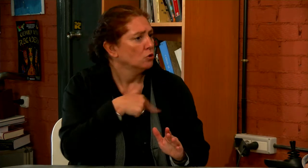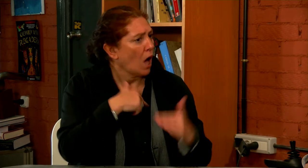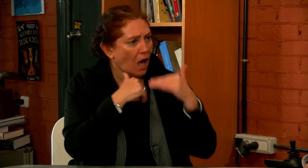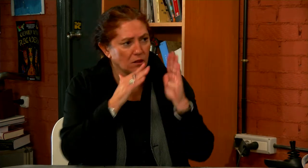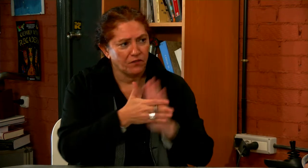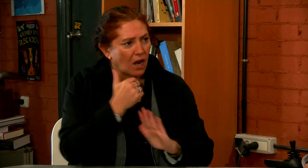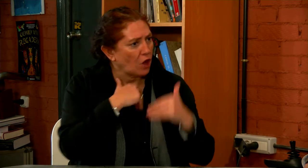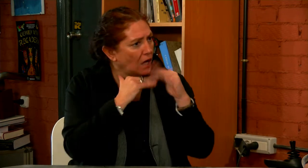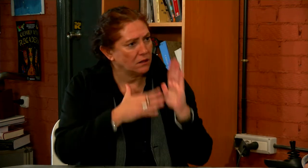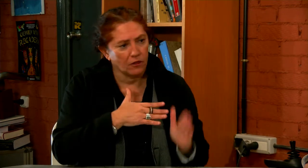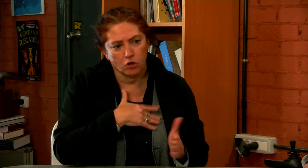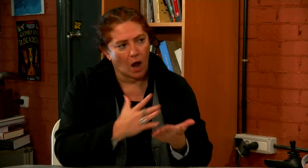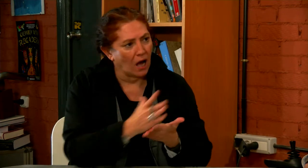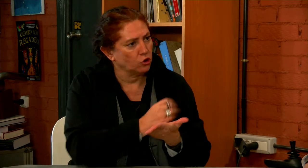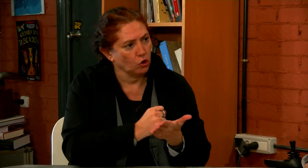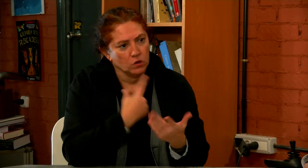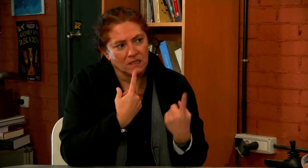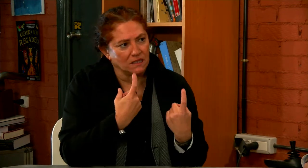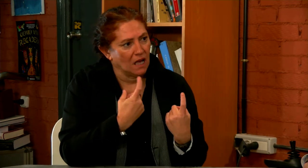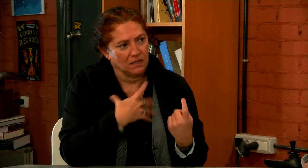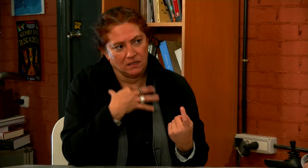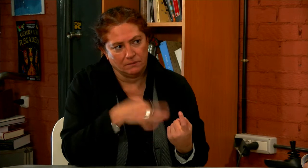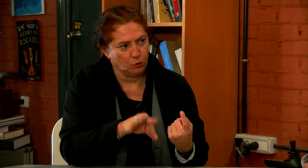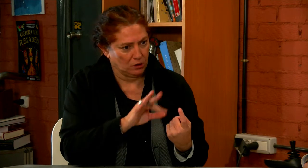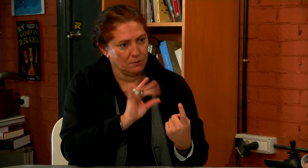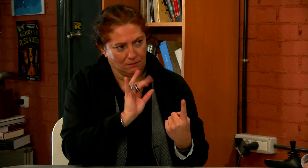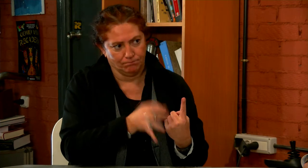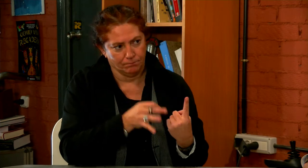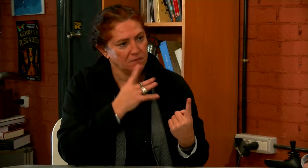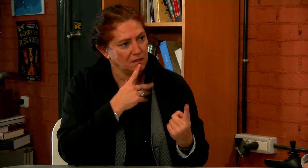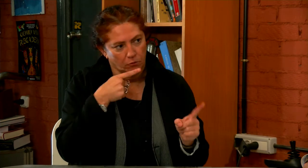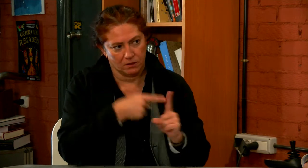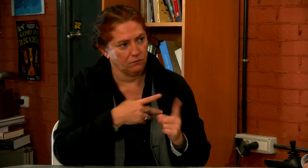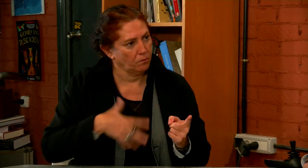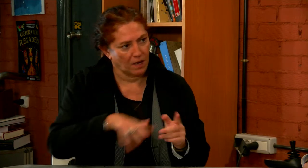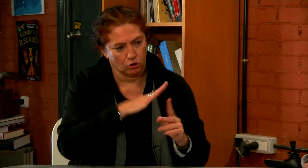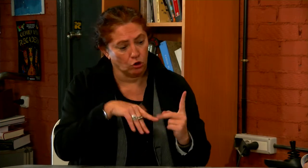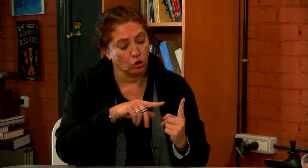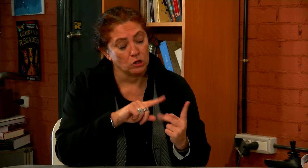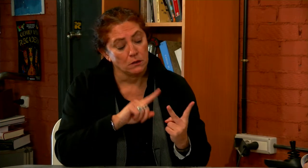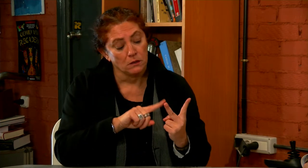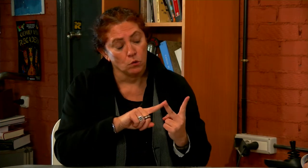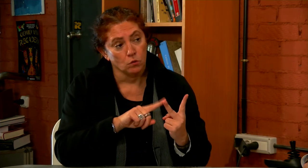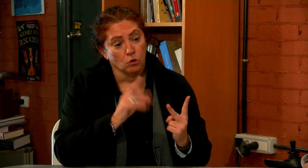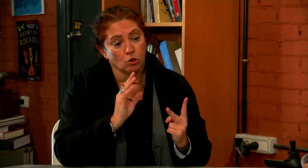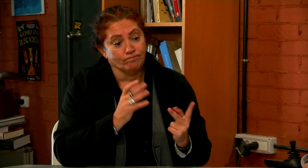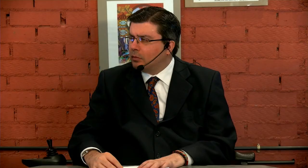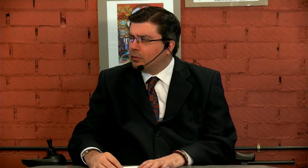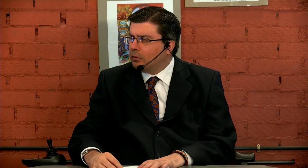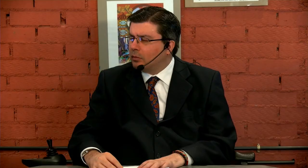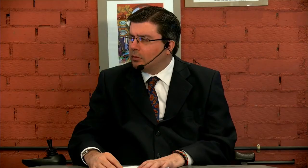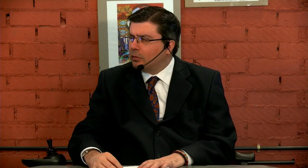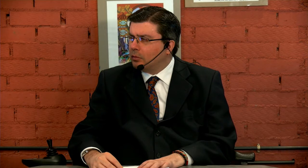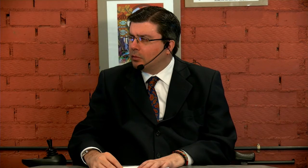discapacidad, pero no todos son signantes, pero sin embargo aquí en la Federación estamos abiertos a atenderlos absolutamente a todo el colectivo que implica la discapacidad